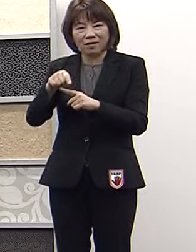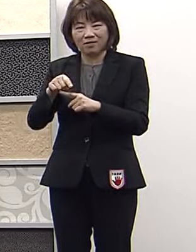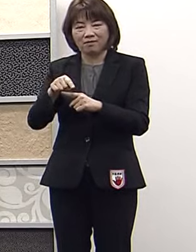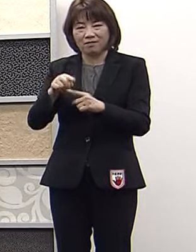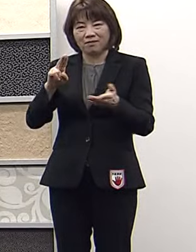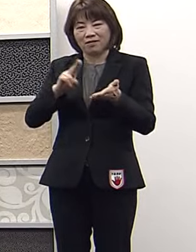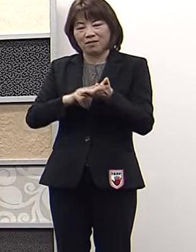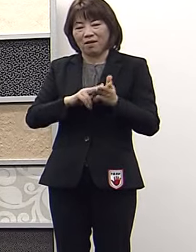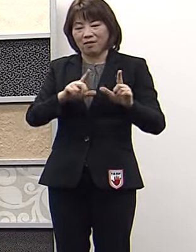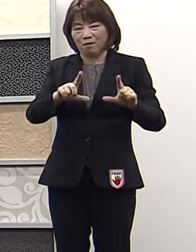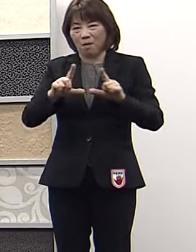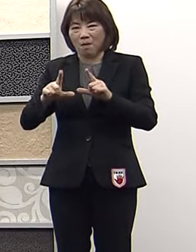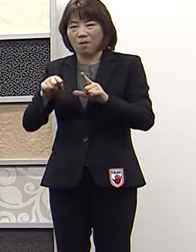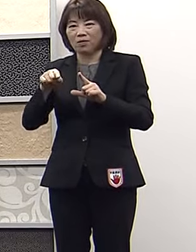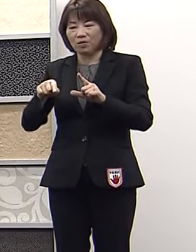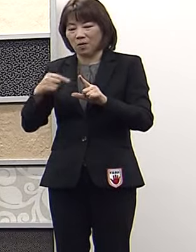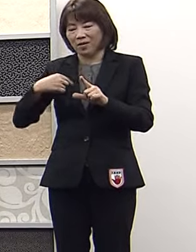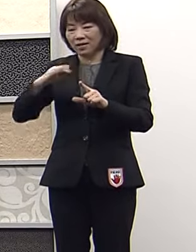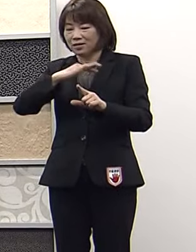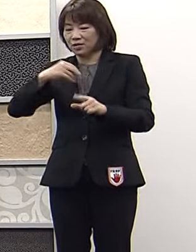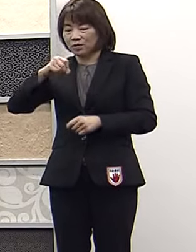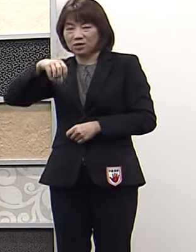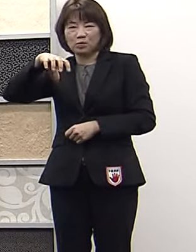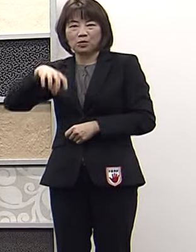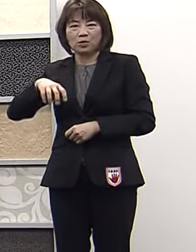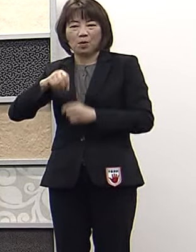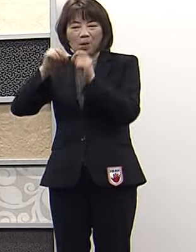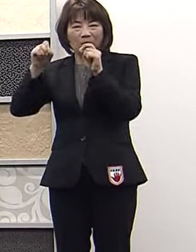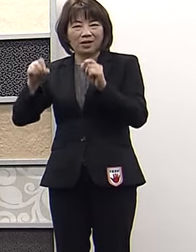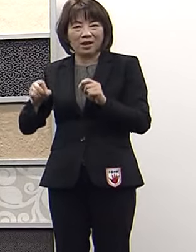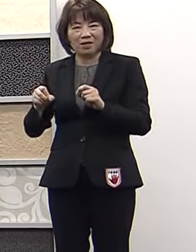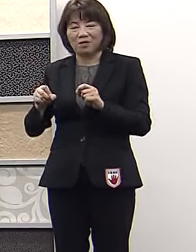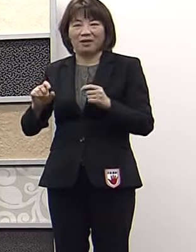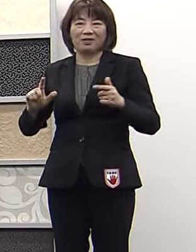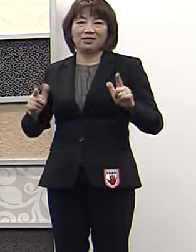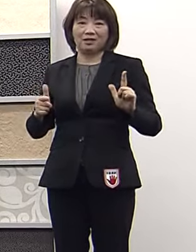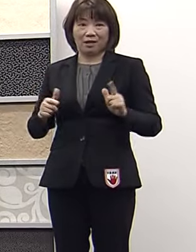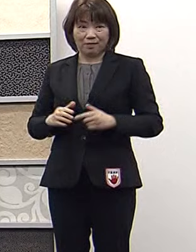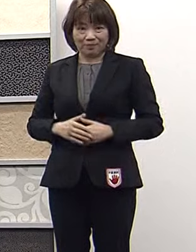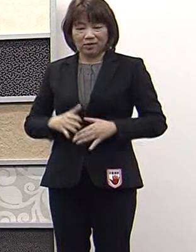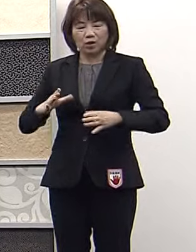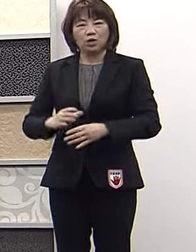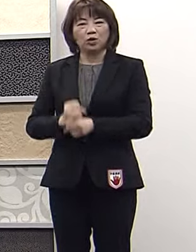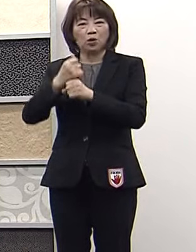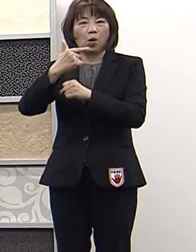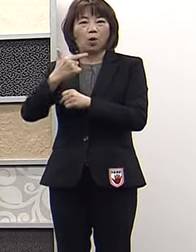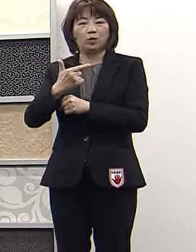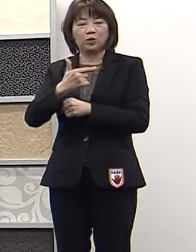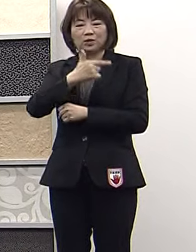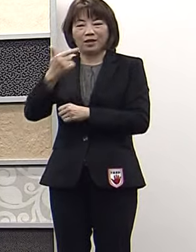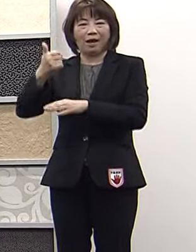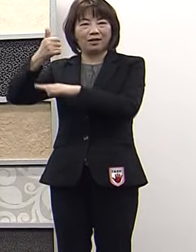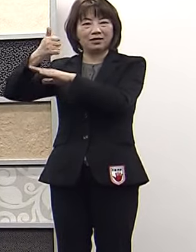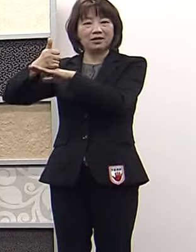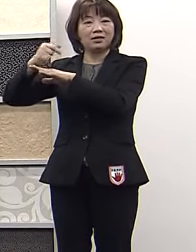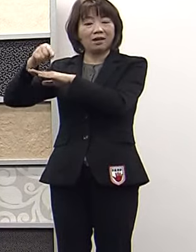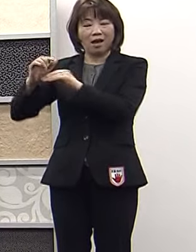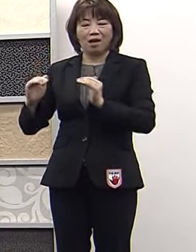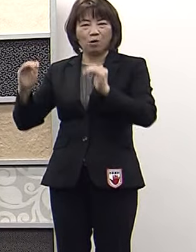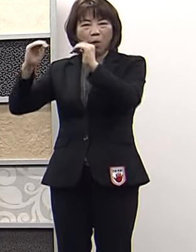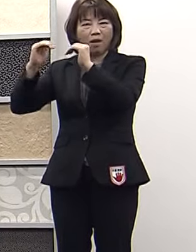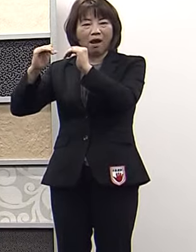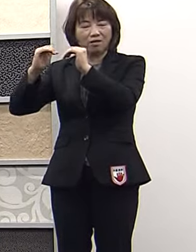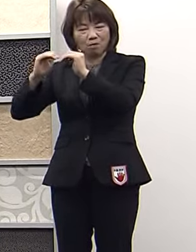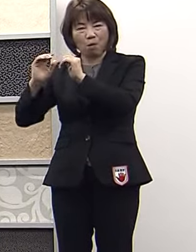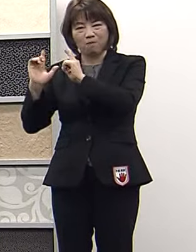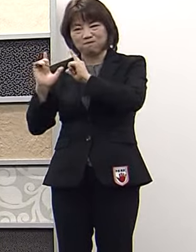なるわけでありまして、なおかつですね、その総務大臣による国会答弁もありますので、そういうこと